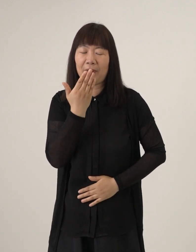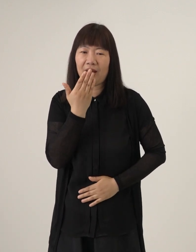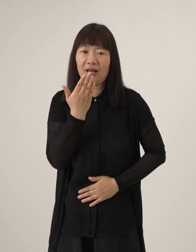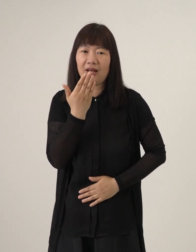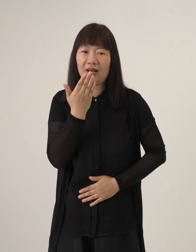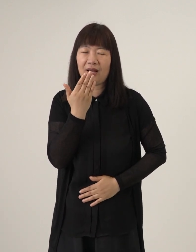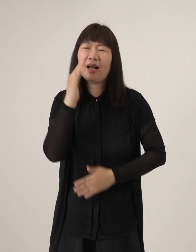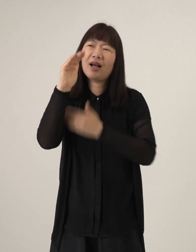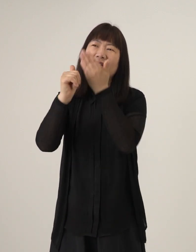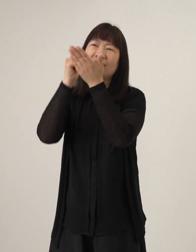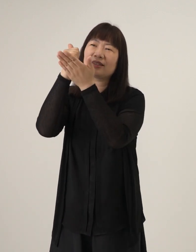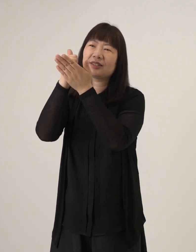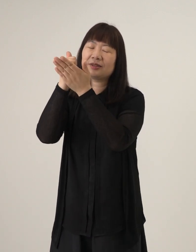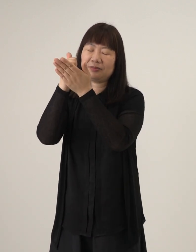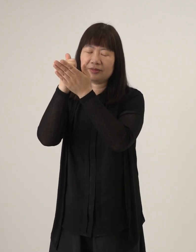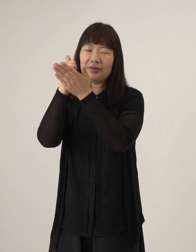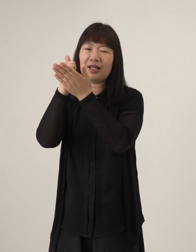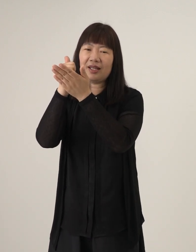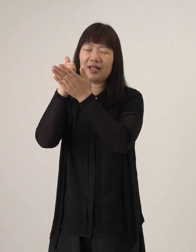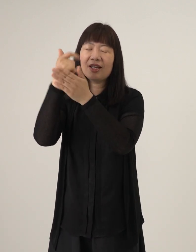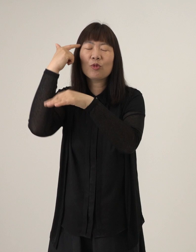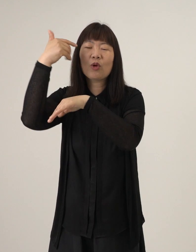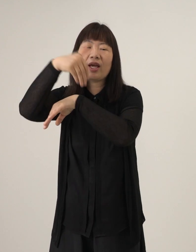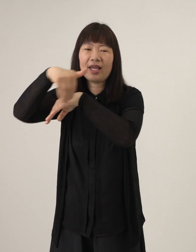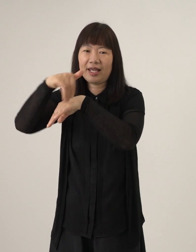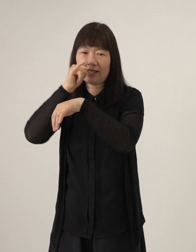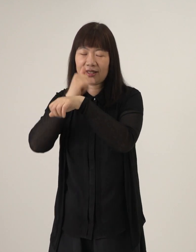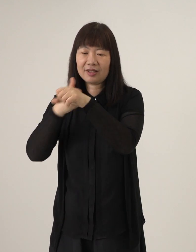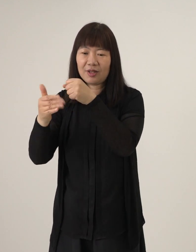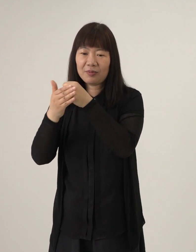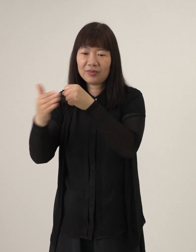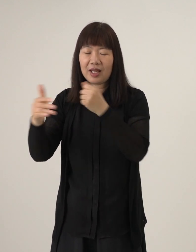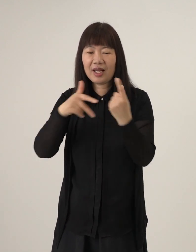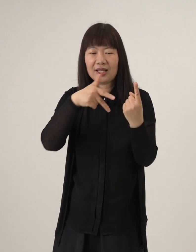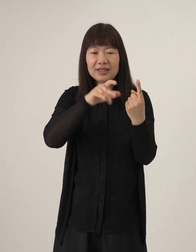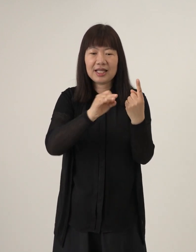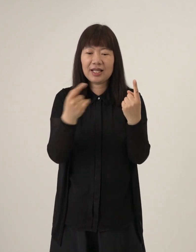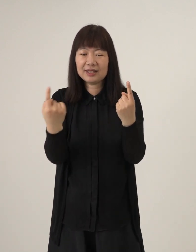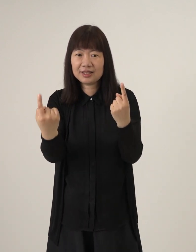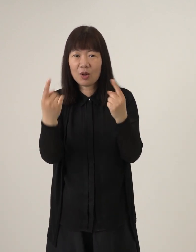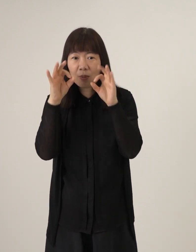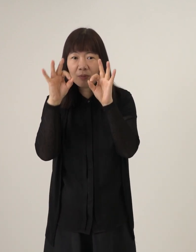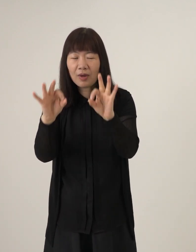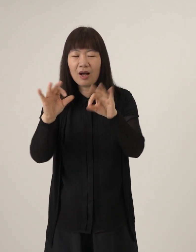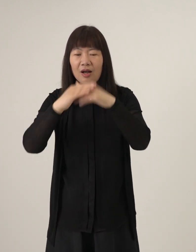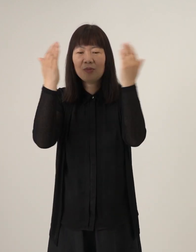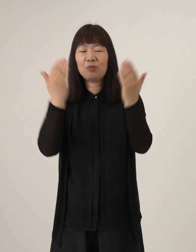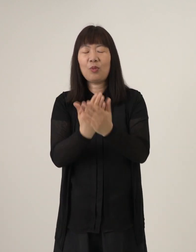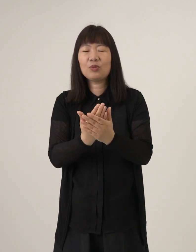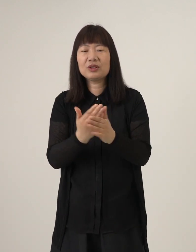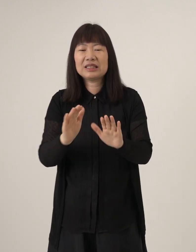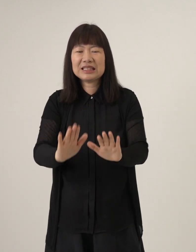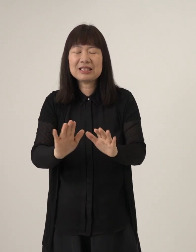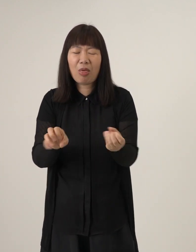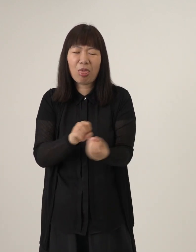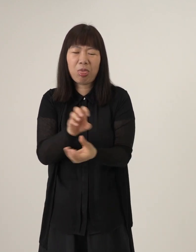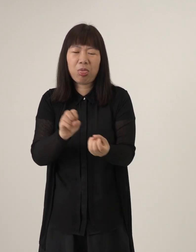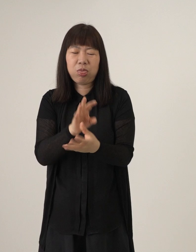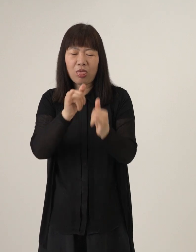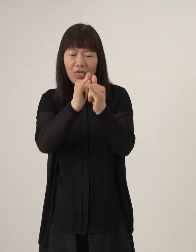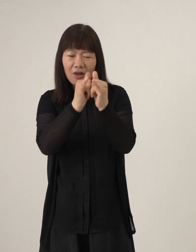재건되리라는 하나님의 그림이 있단 말이에요. 그래서 1장 1절에서 이 모든 격동의 역사